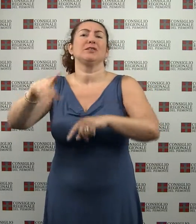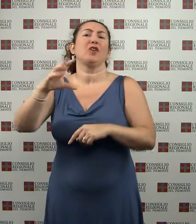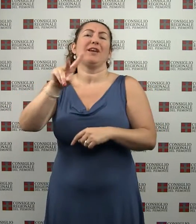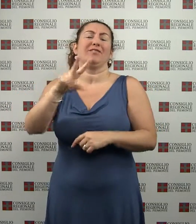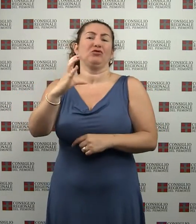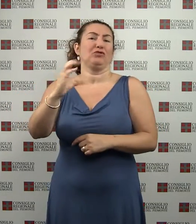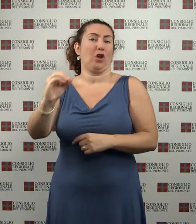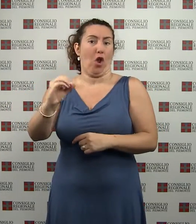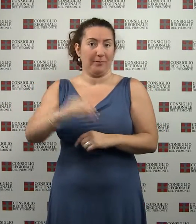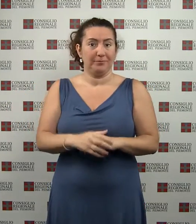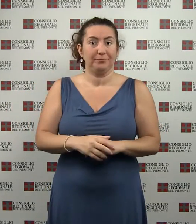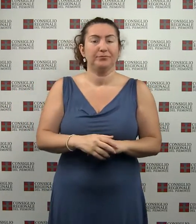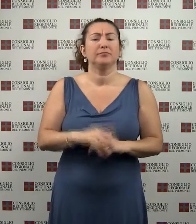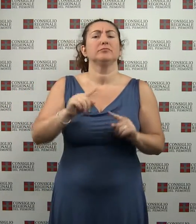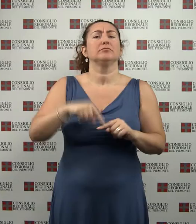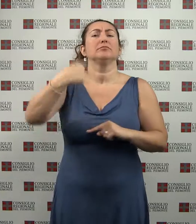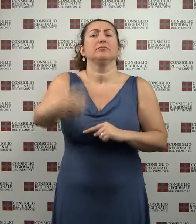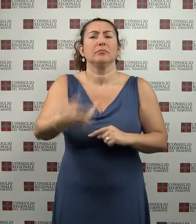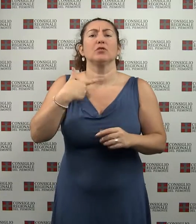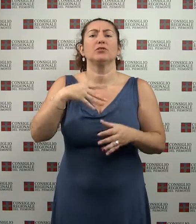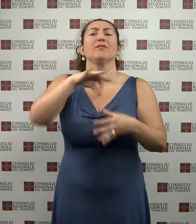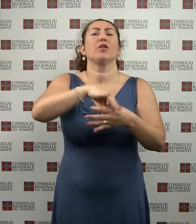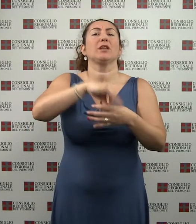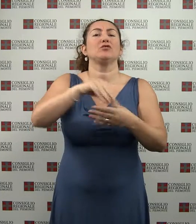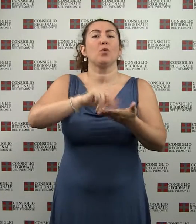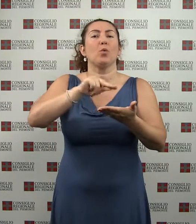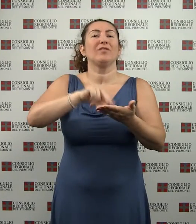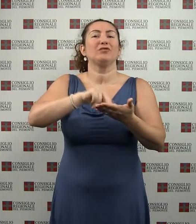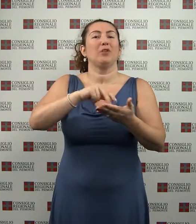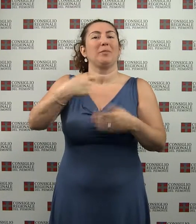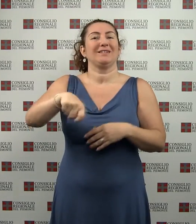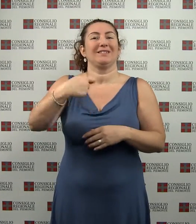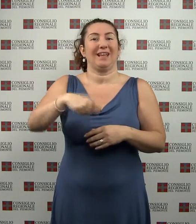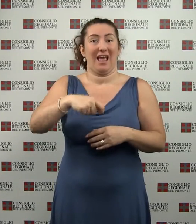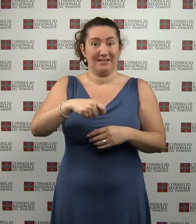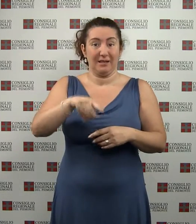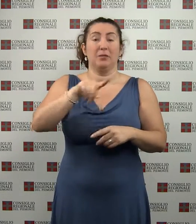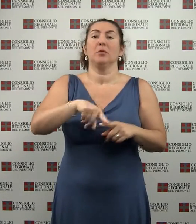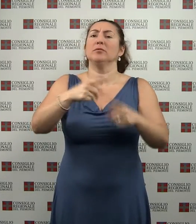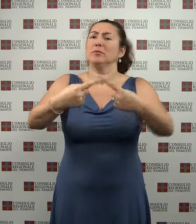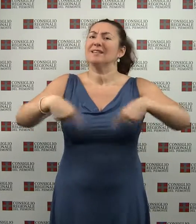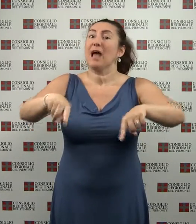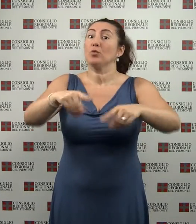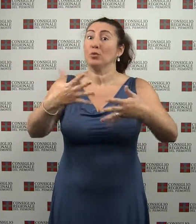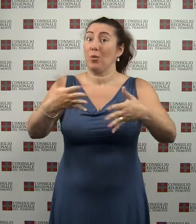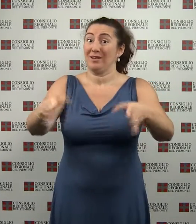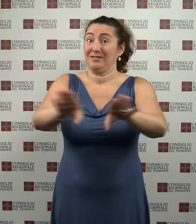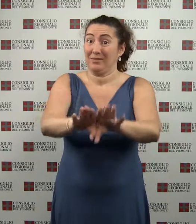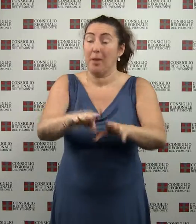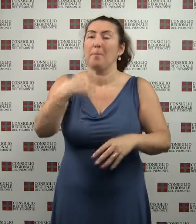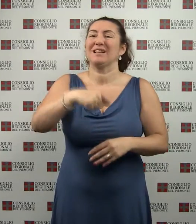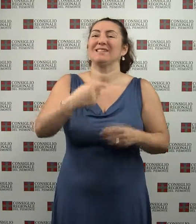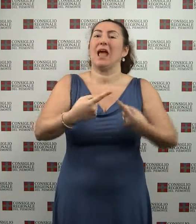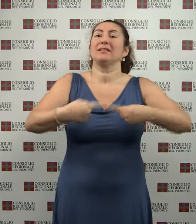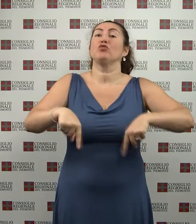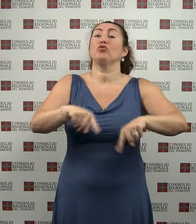circoscrizionale. Si sono poi svolte le votazioni per l'elezione dell'ufficio di presidenza e in chiusura di seduta il presidente della giunta, Sergio Chiamparino,